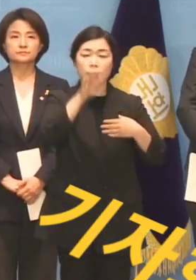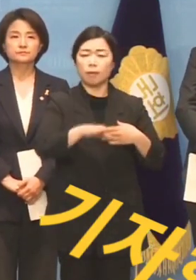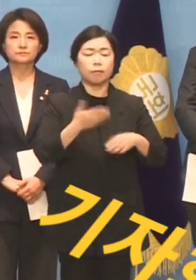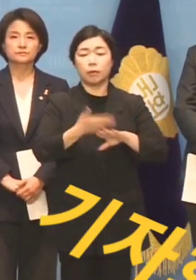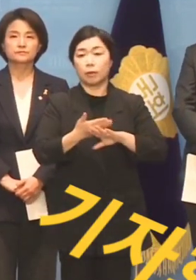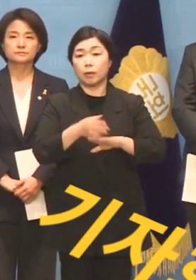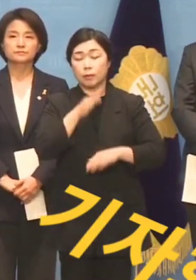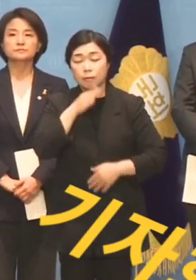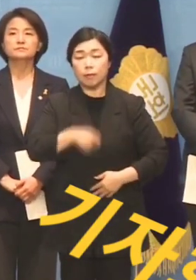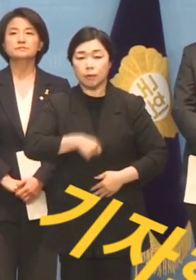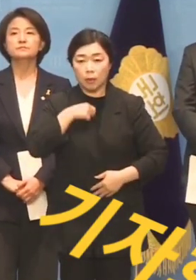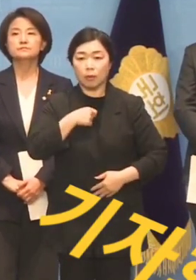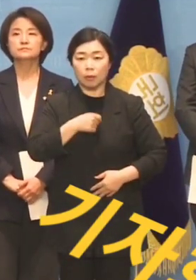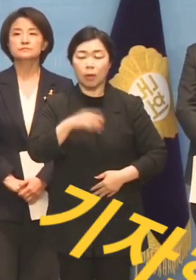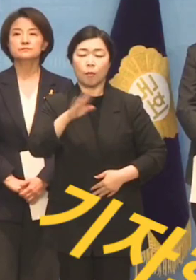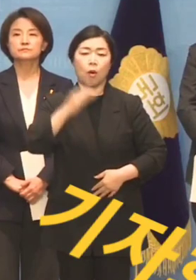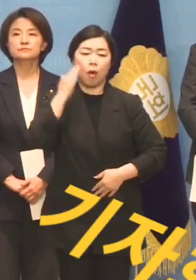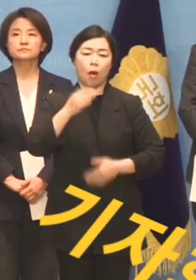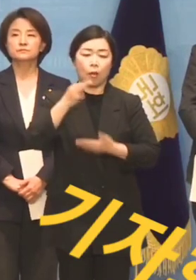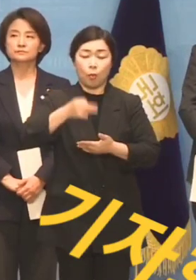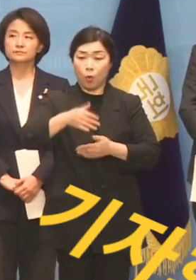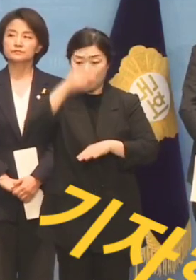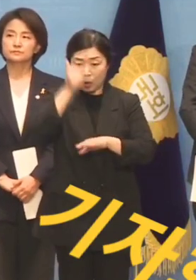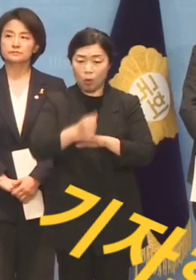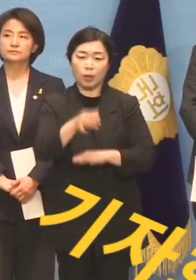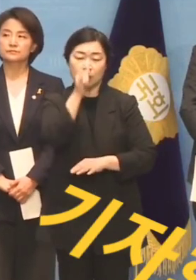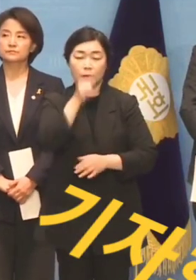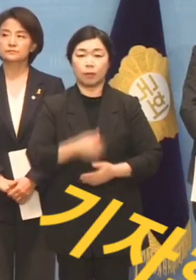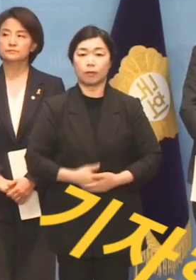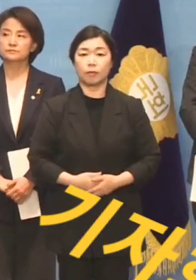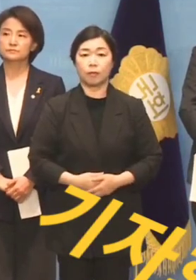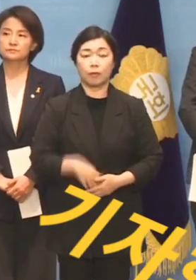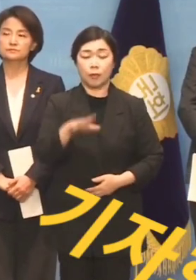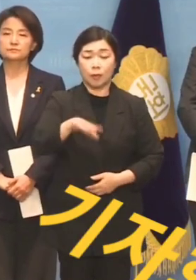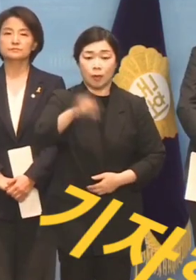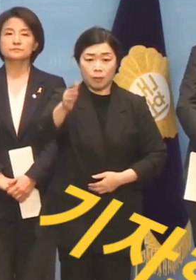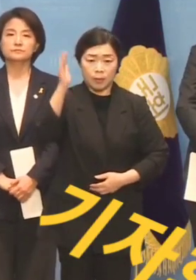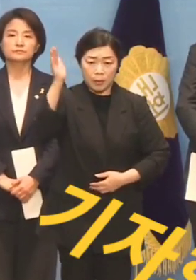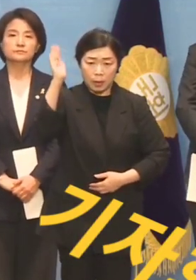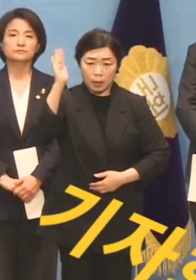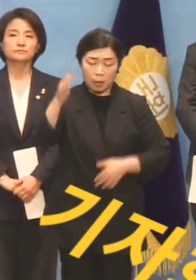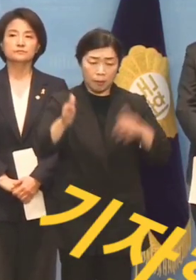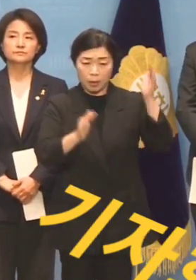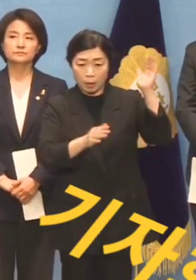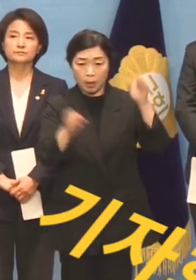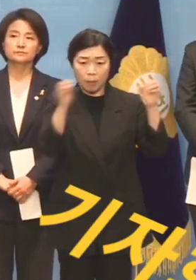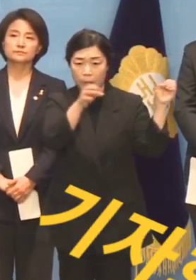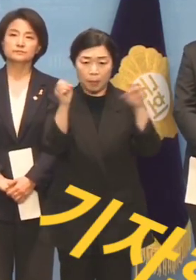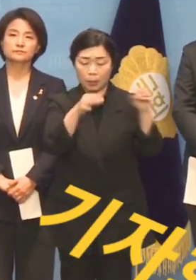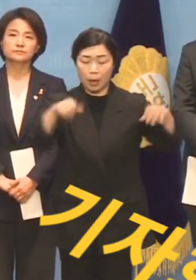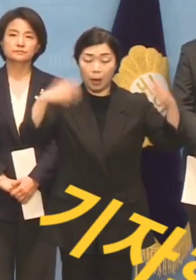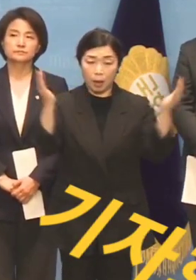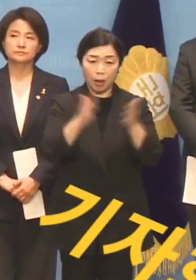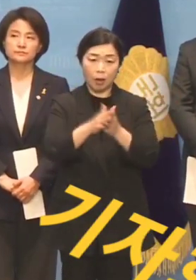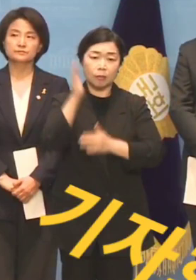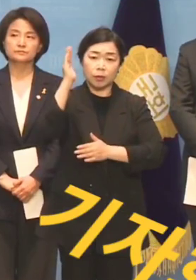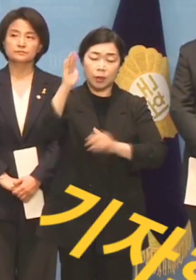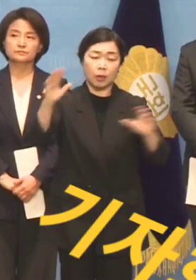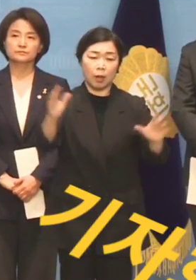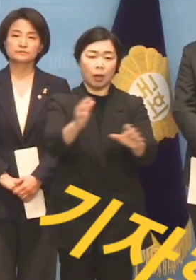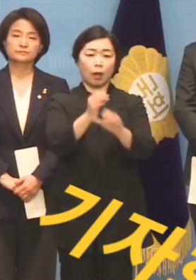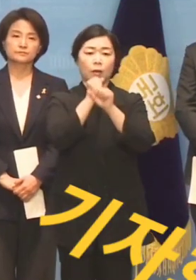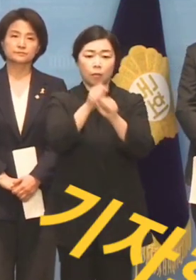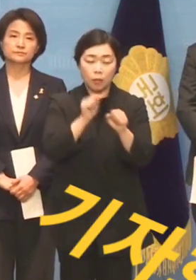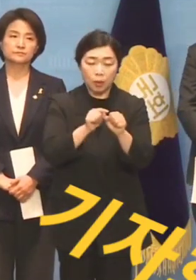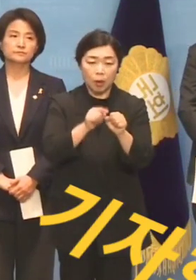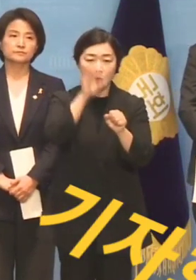사실과 다릅니다. 이 실개천이 많이 이렇게 모아졌다고 하는 것은 큰 강물, 힘찬 강물을 만들어낼 수 있는